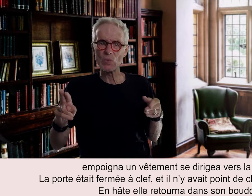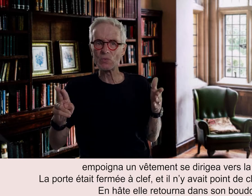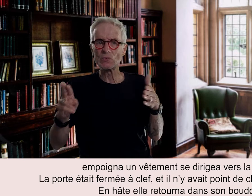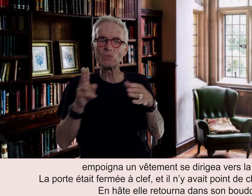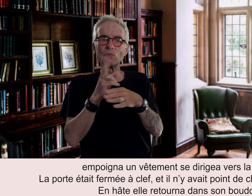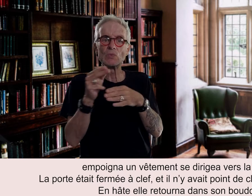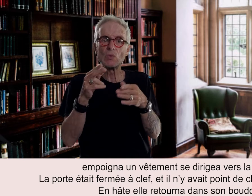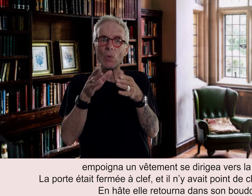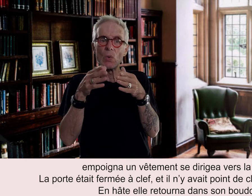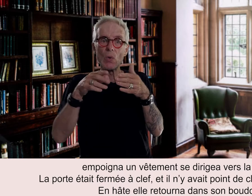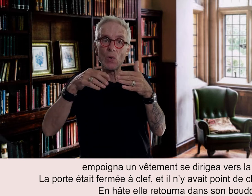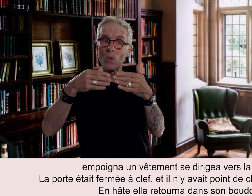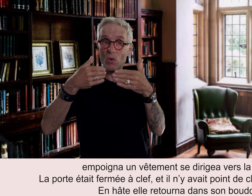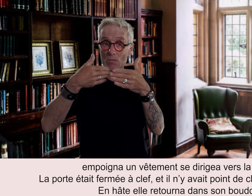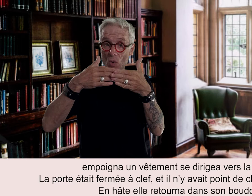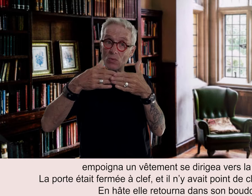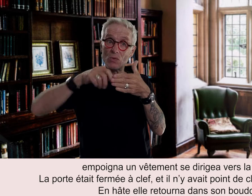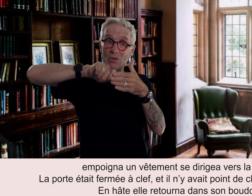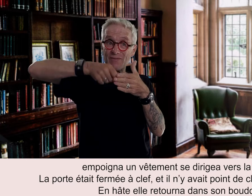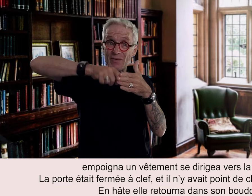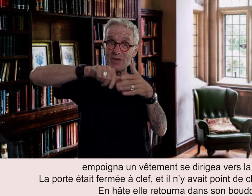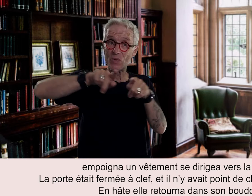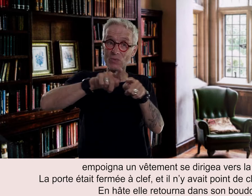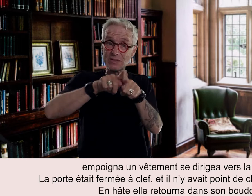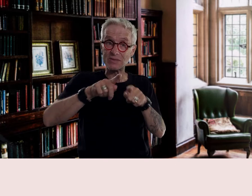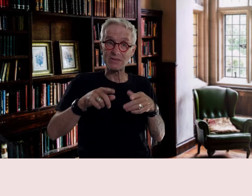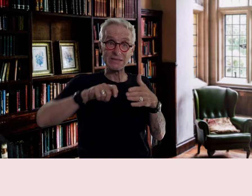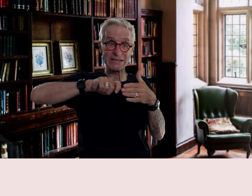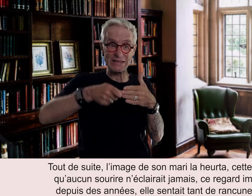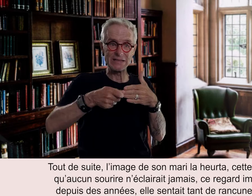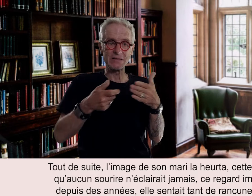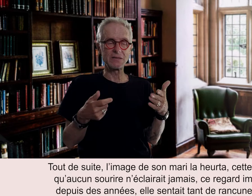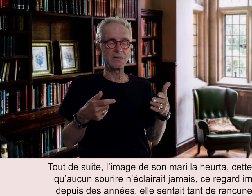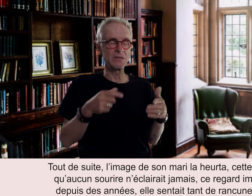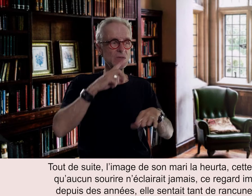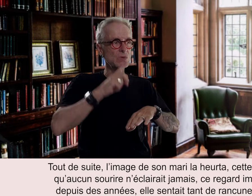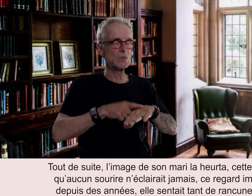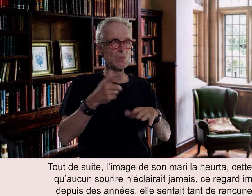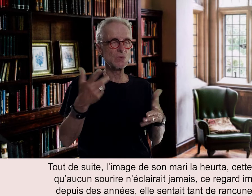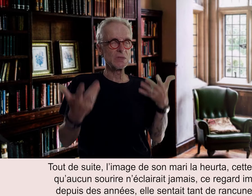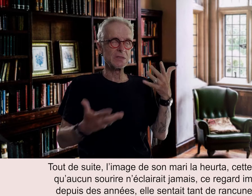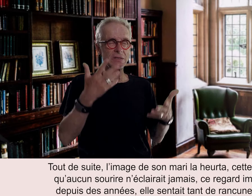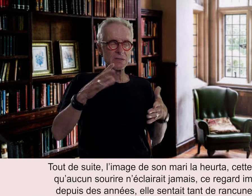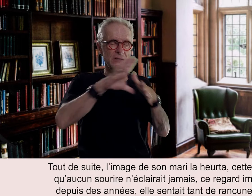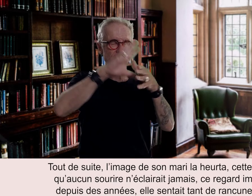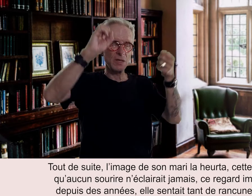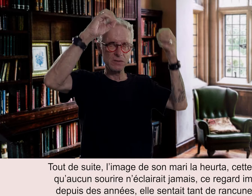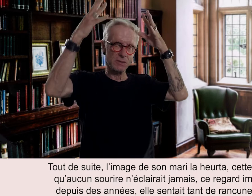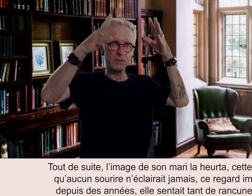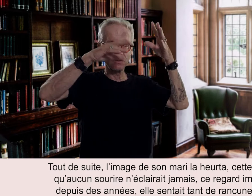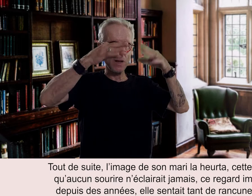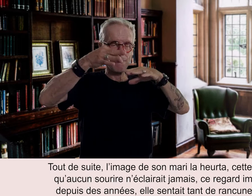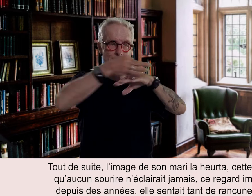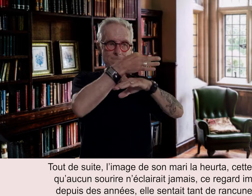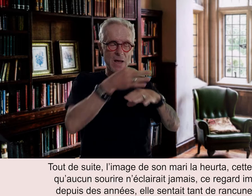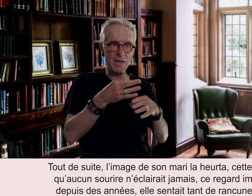boudoir. La porte de son boudoir était fermée également. Tout de suite, l'image de son mari la heurta.